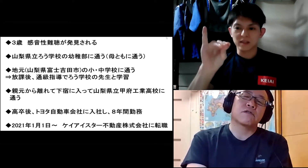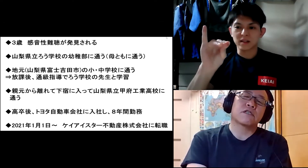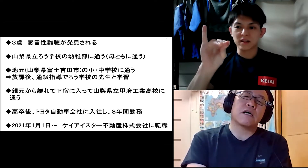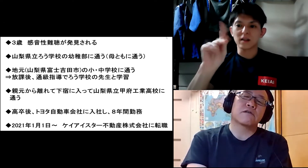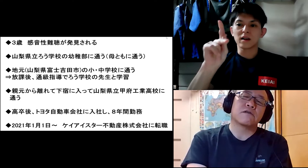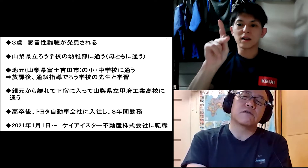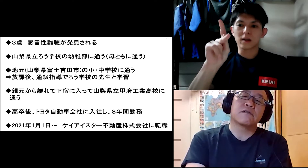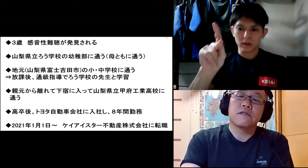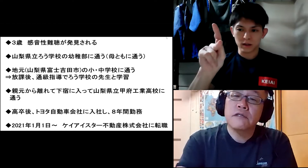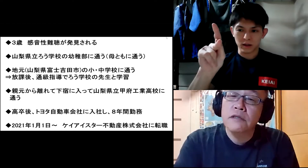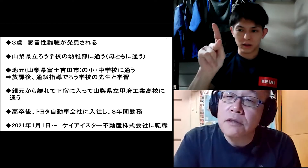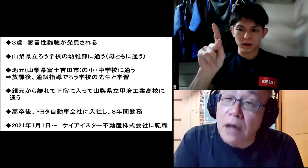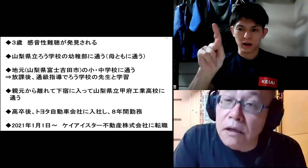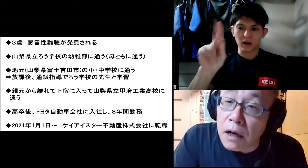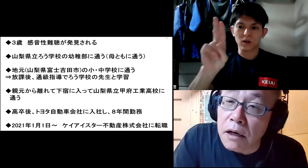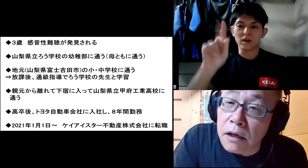そこの近く